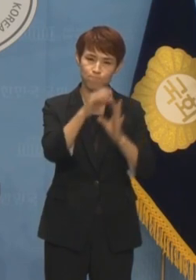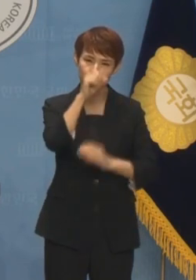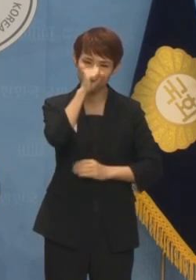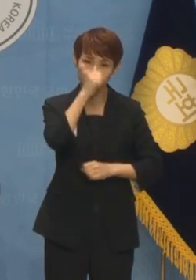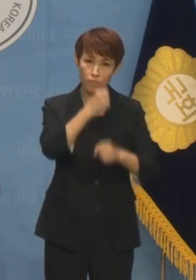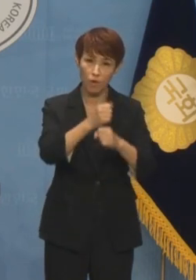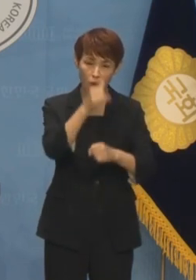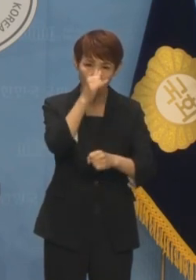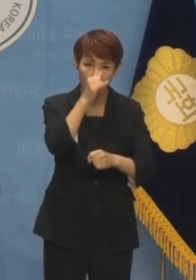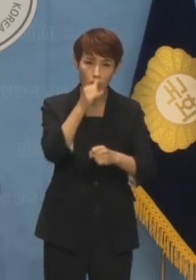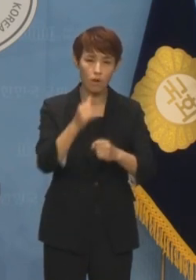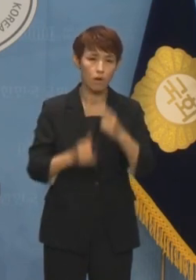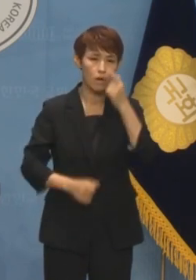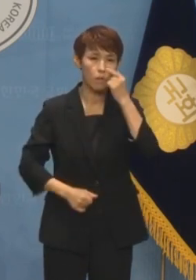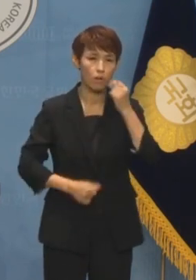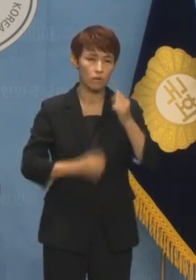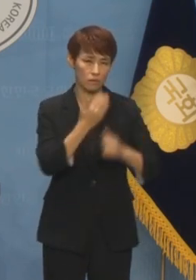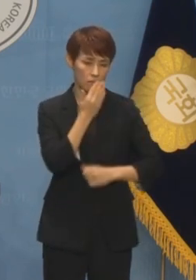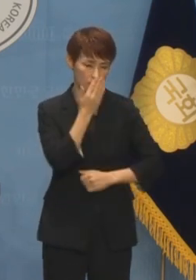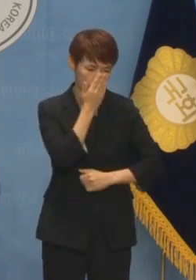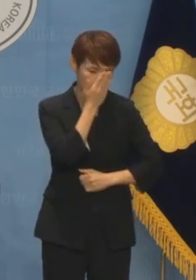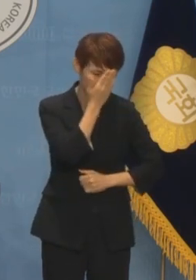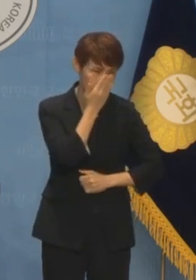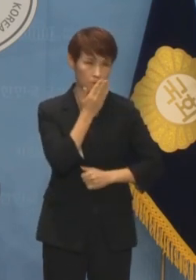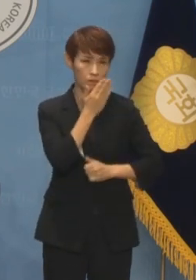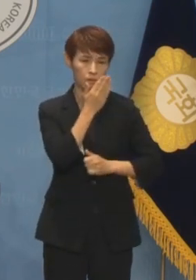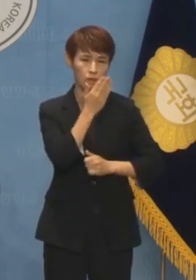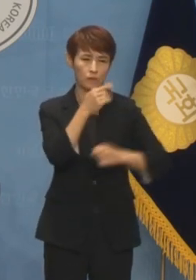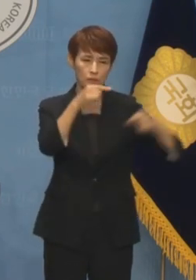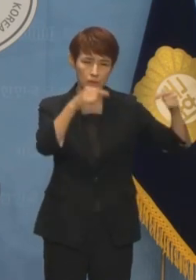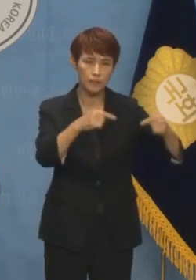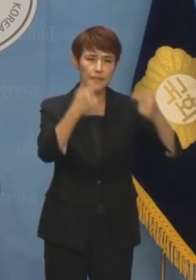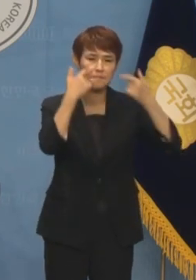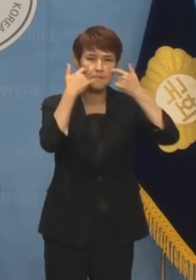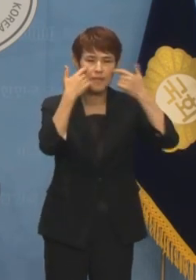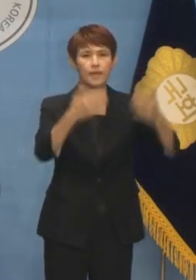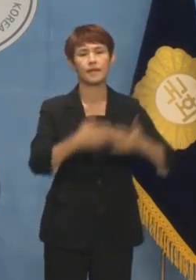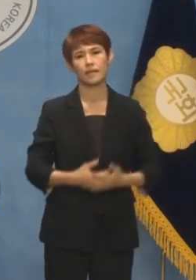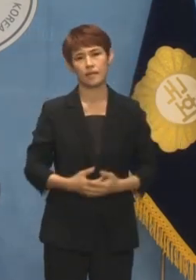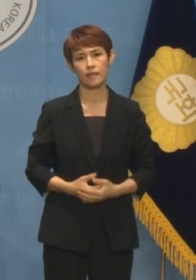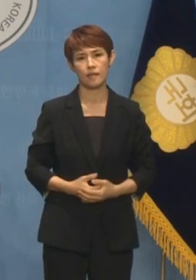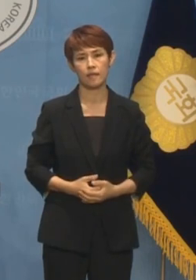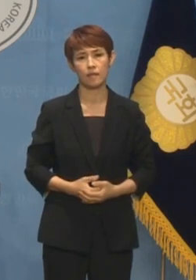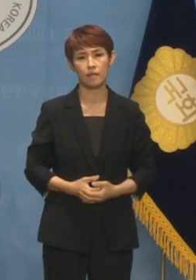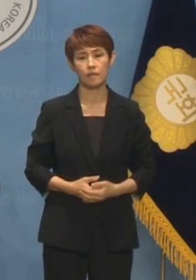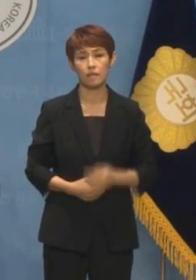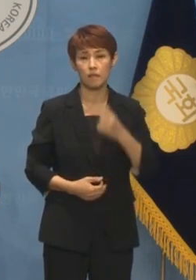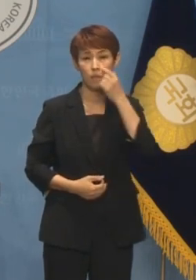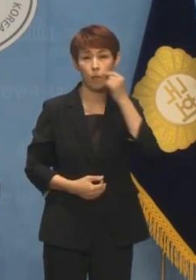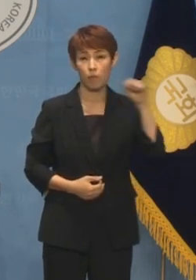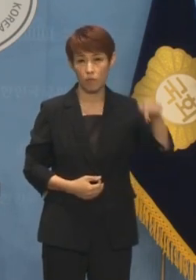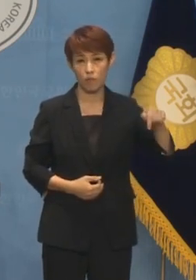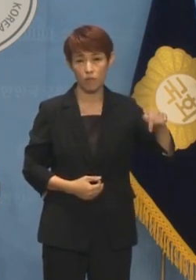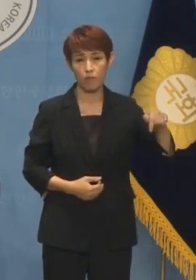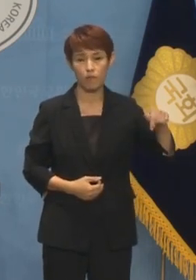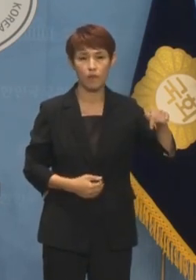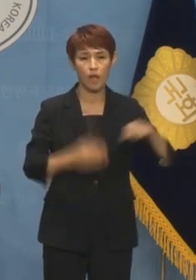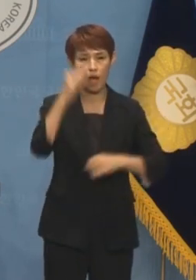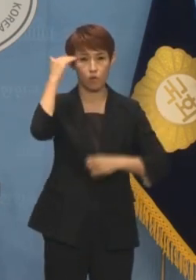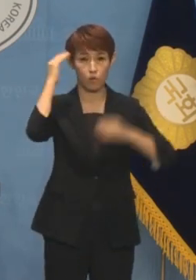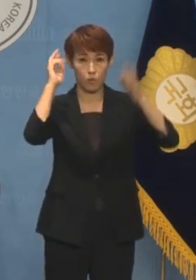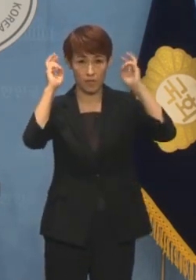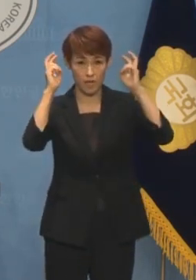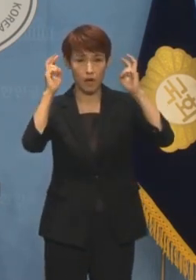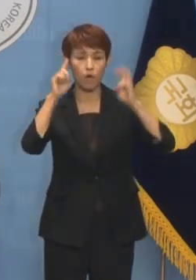대일 굴종 외교와의 다른 이름이었음이 만천하에 드러나고 있습니다. 일본에서 성장한 우리나라